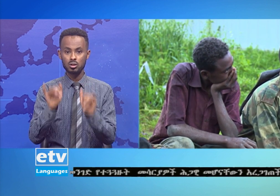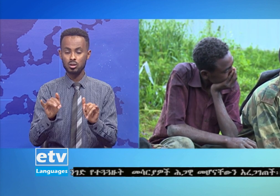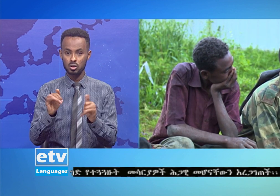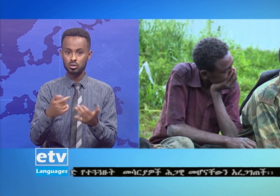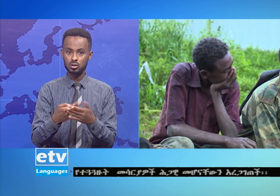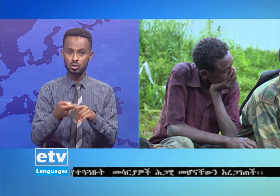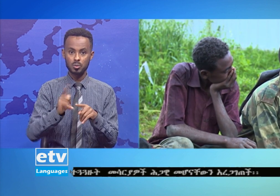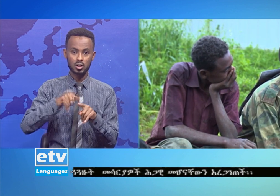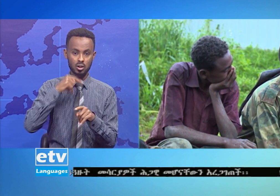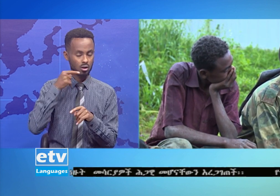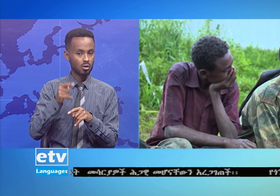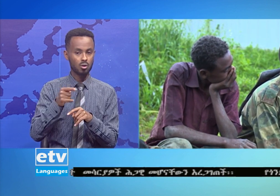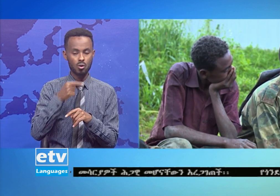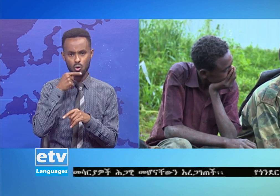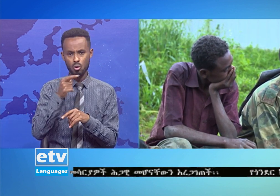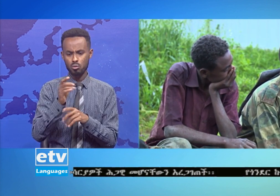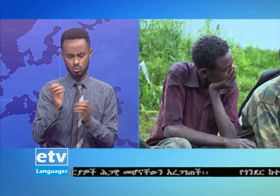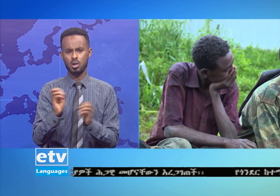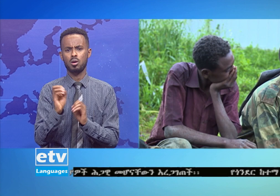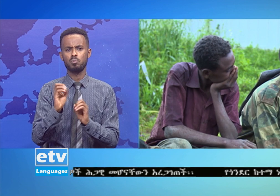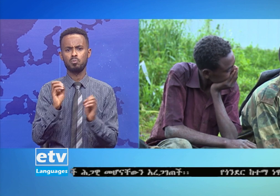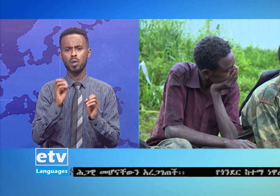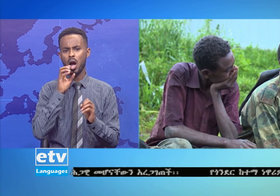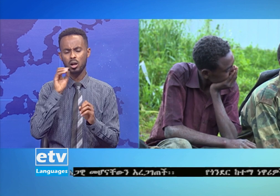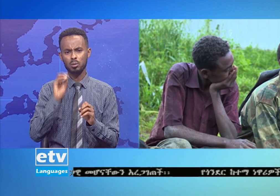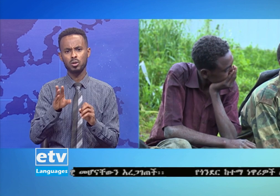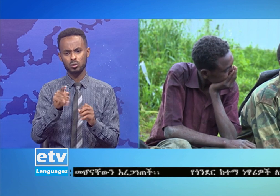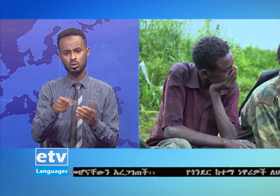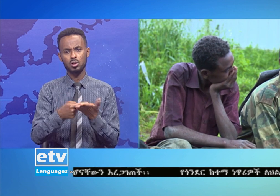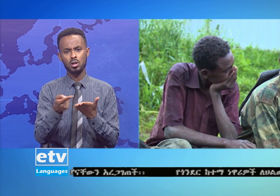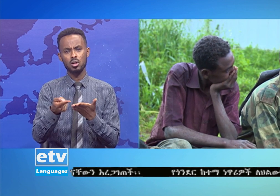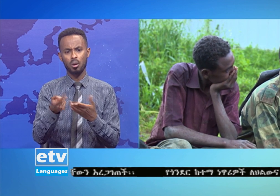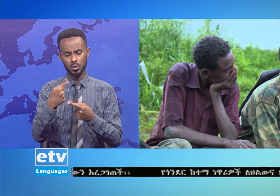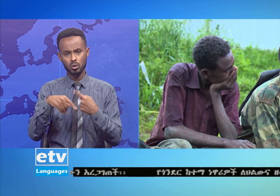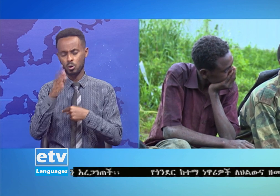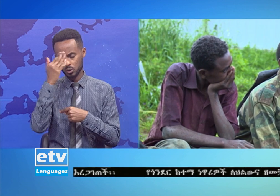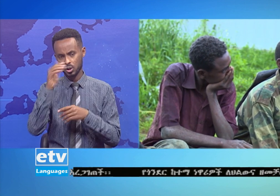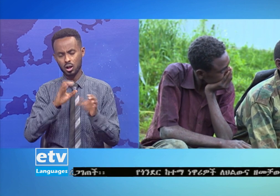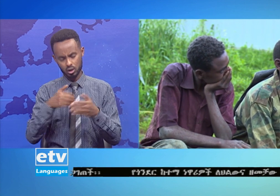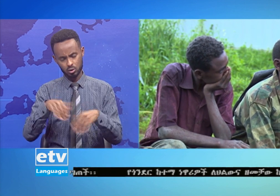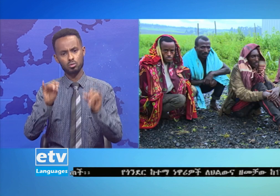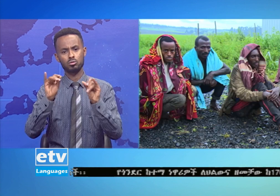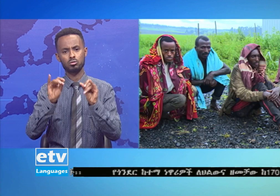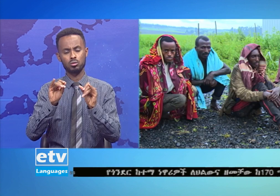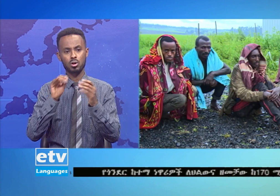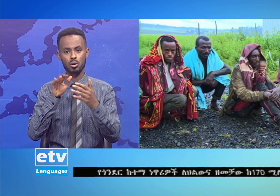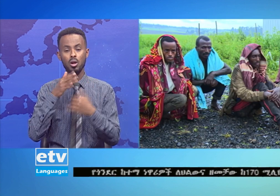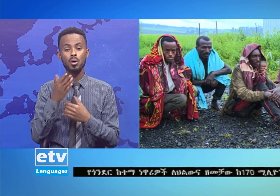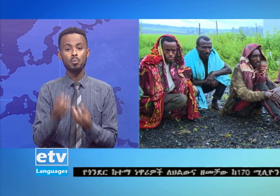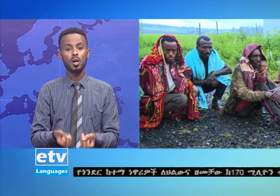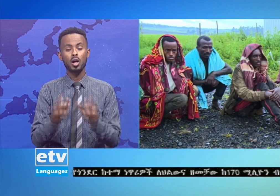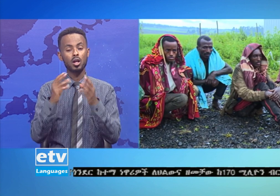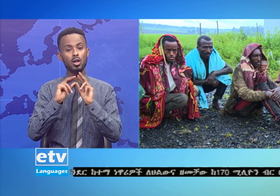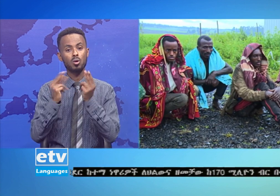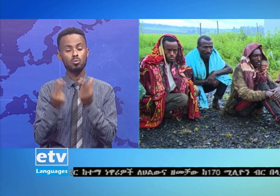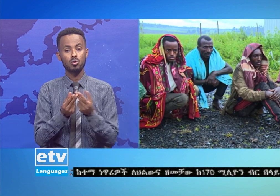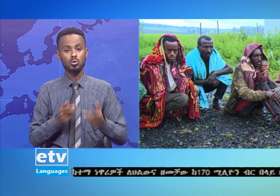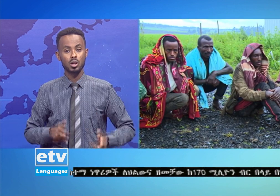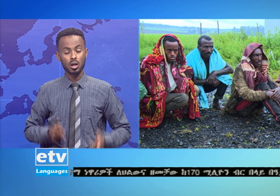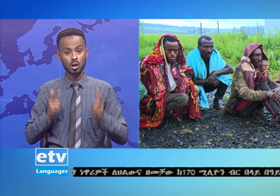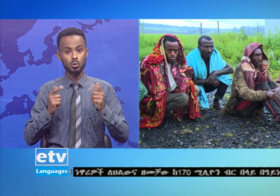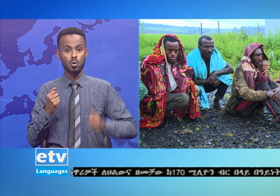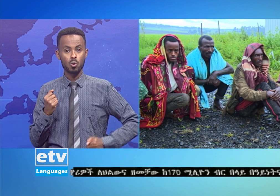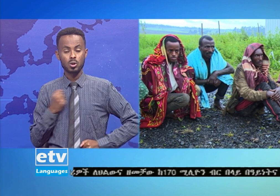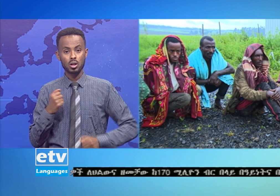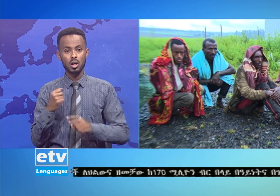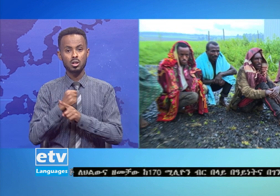ከዚህ እንመለስ ስንለው ምን አባታችሁ ናችሁ እዚህ ጋሾት ነው የምናረጋችሁ ቀጥሎ አለን። በርካታ የቡድኑ ታጣቂዎችም